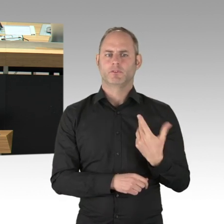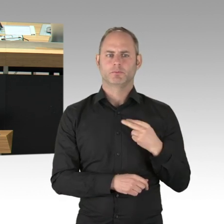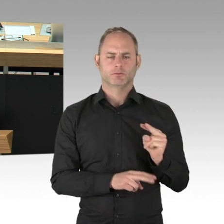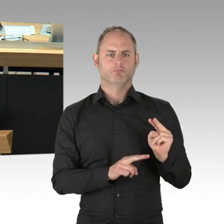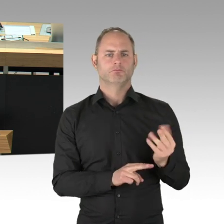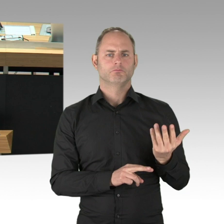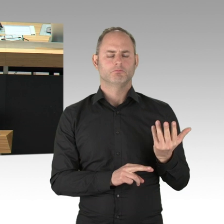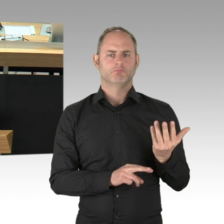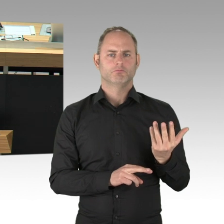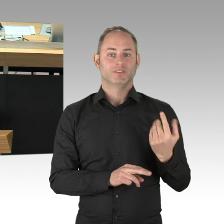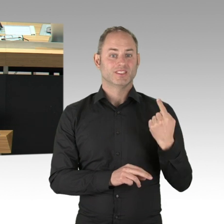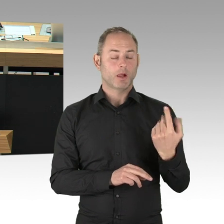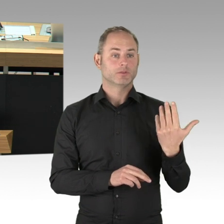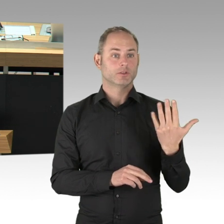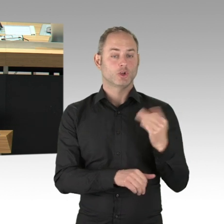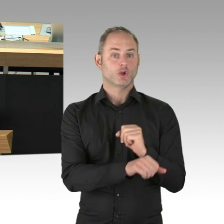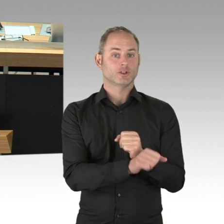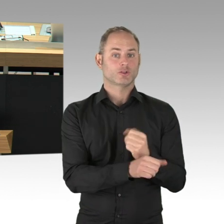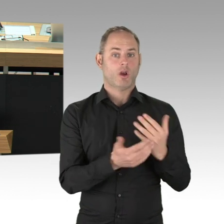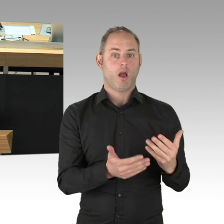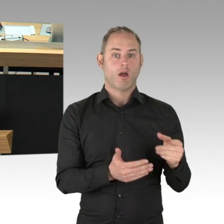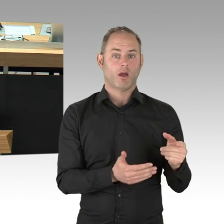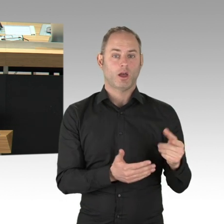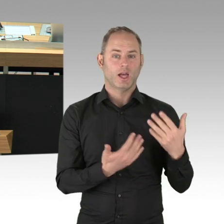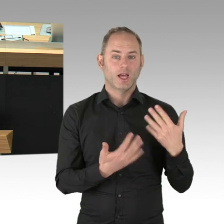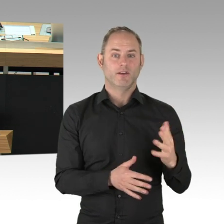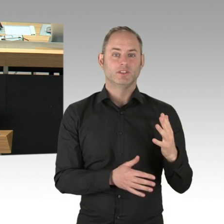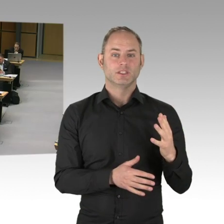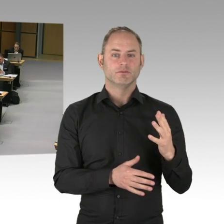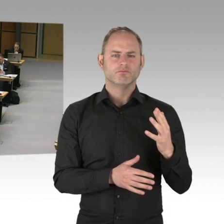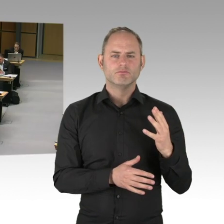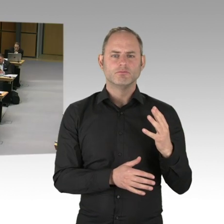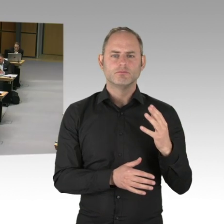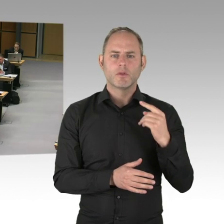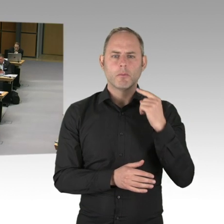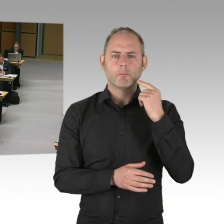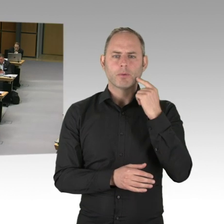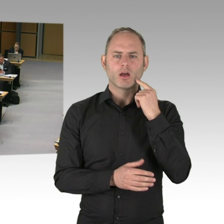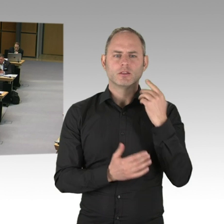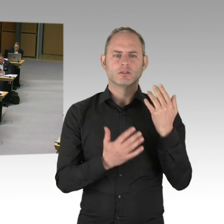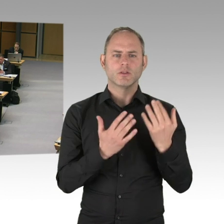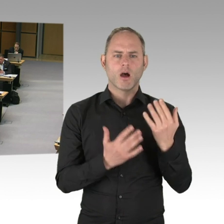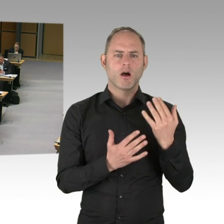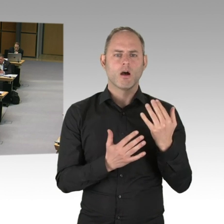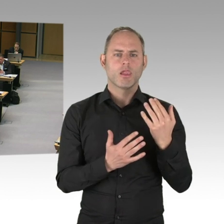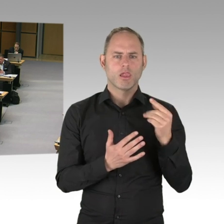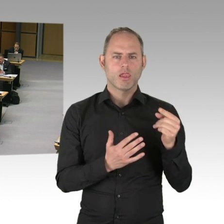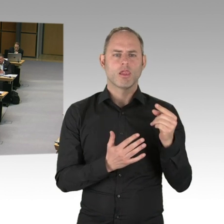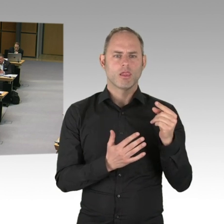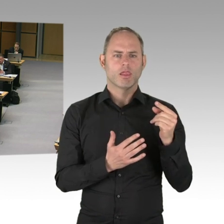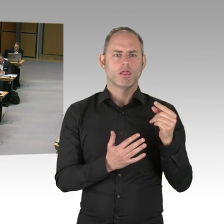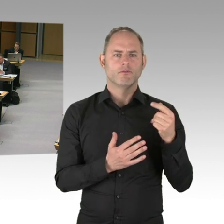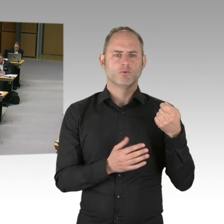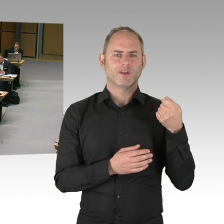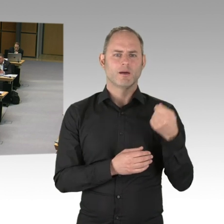zu schlafen, zu speisen und andere häuslichen Verrichtungen zu erledigen. Als wäre es nur ein Donnerkeil oder eine Muschel vom